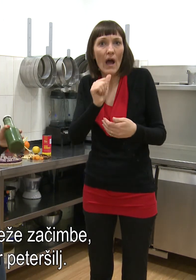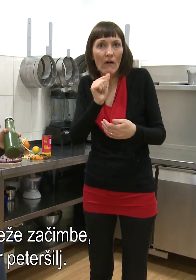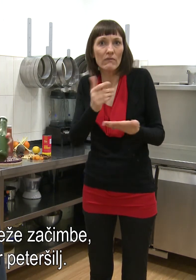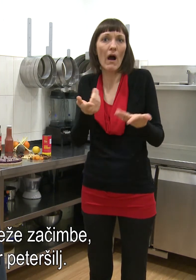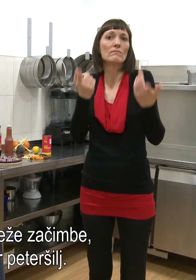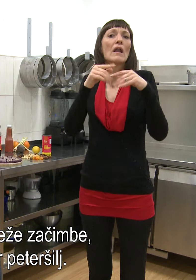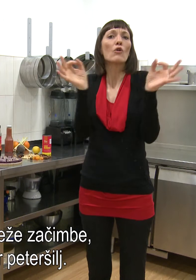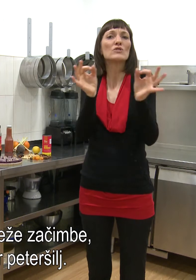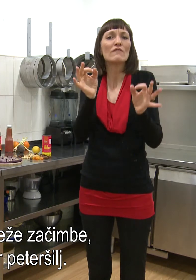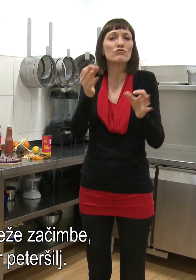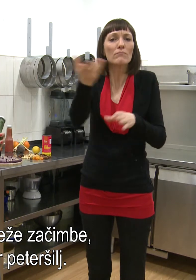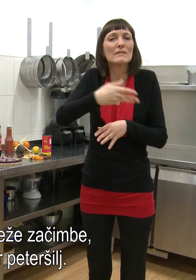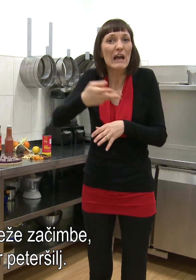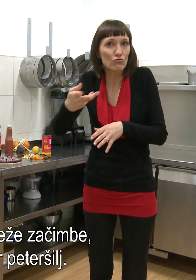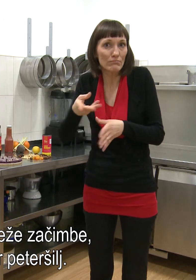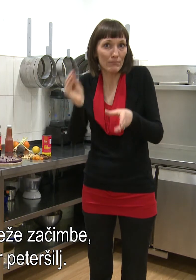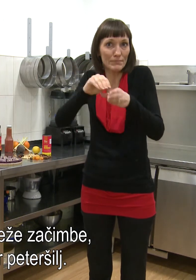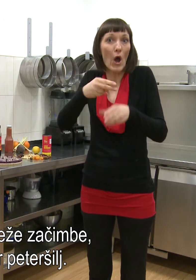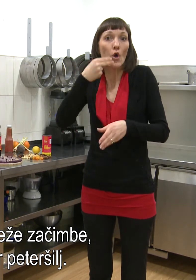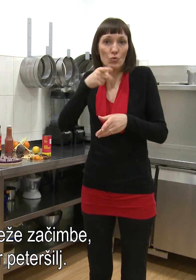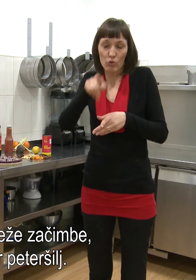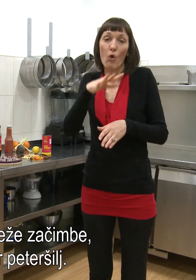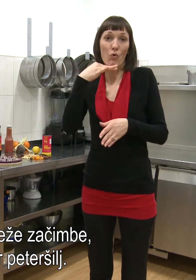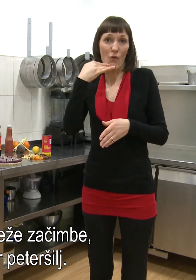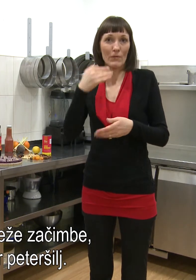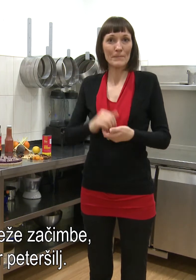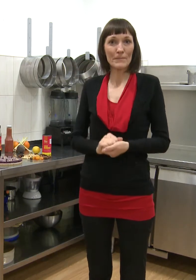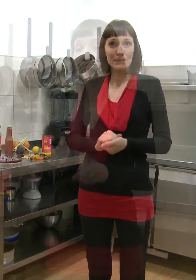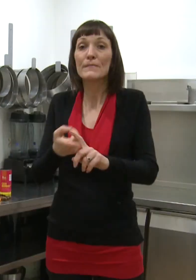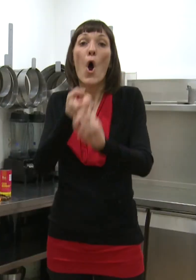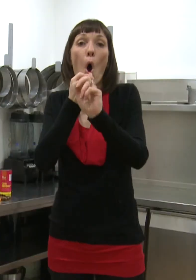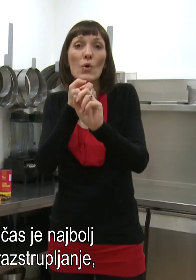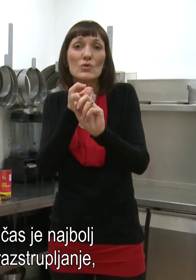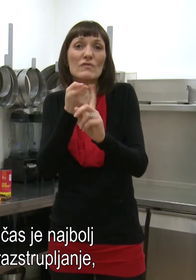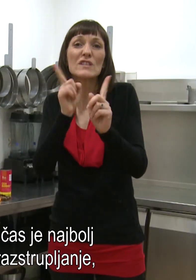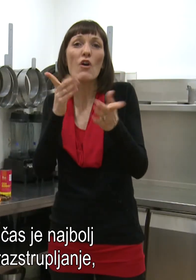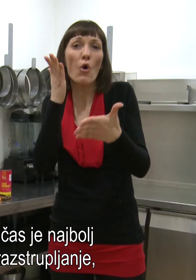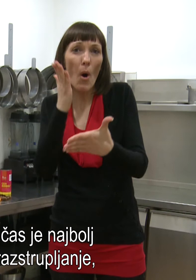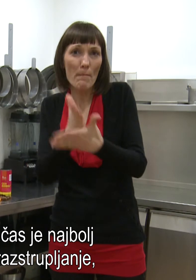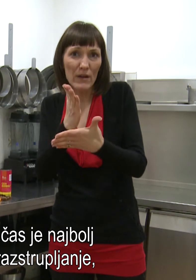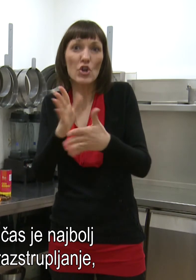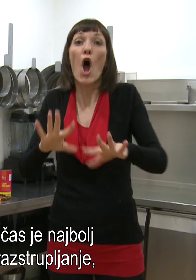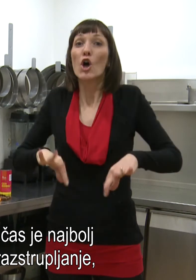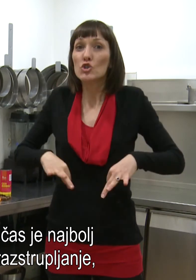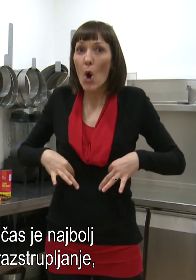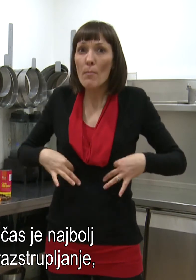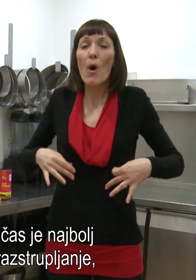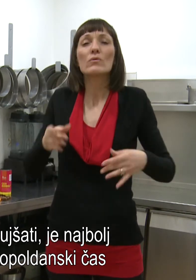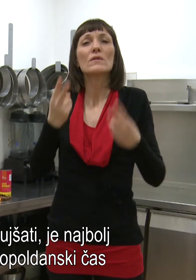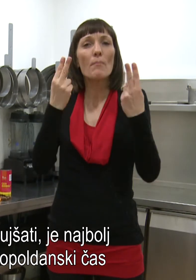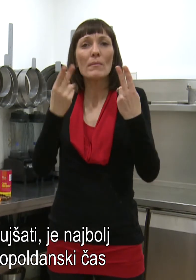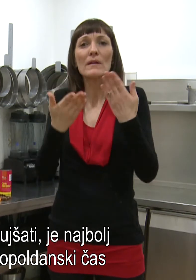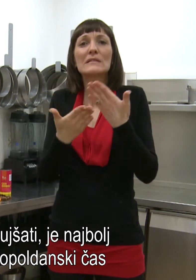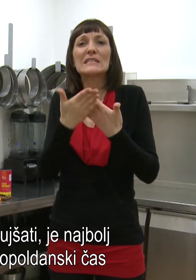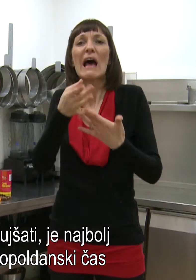dodate sveže začimbe, na primer peteršilj. Zdaj, dopoldanski čas je najbolj primeren za razstrupljanje. Torej,